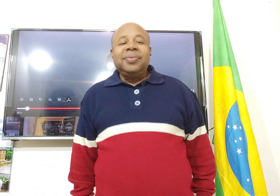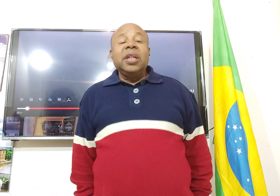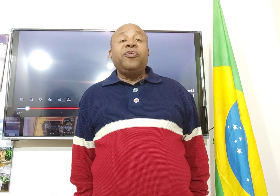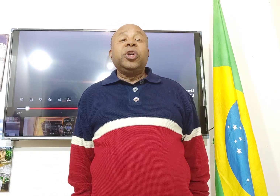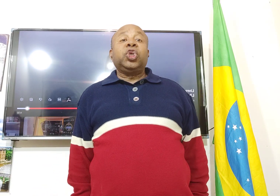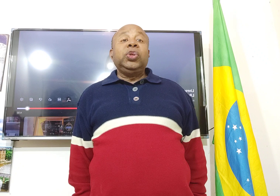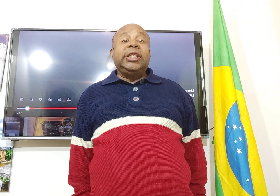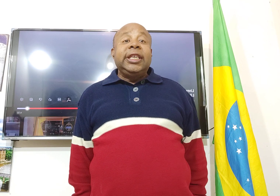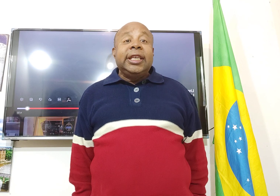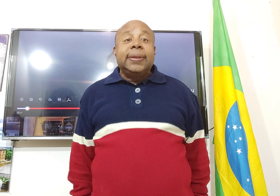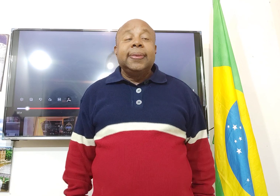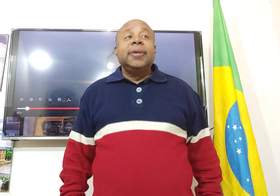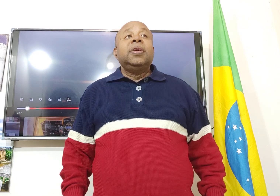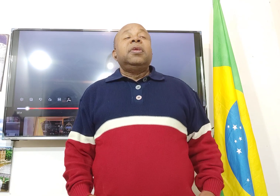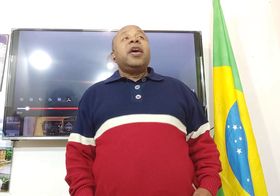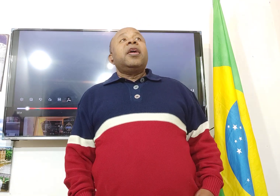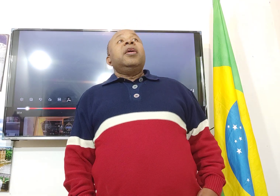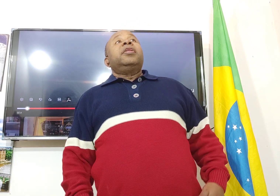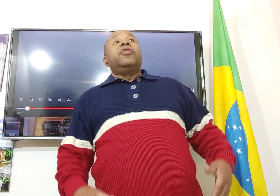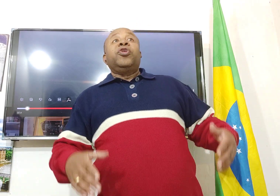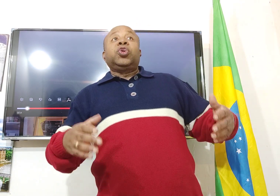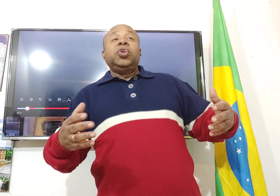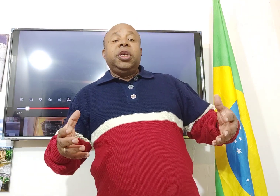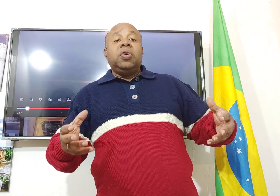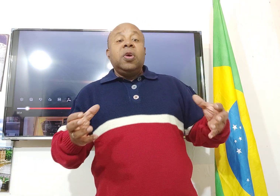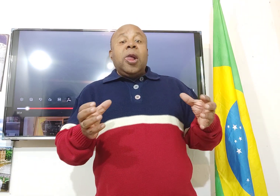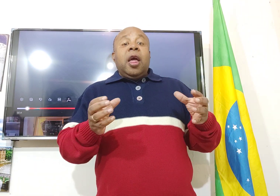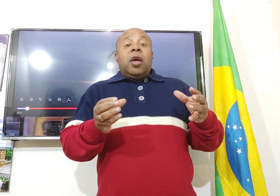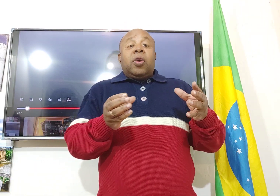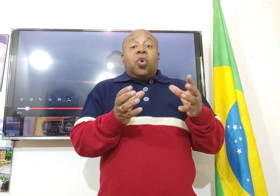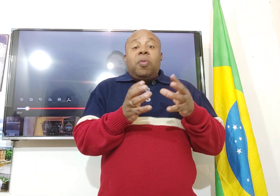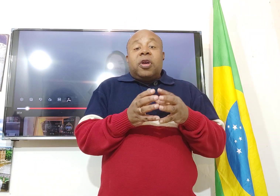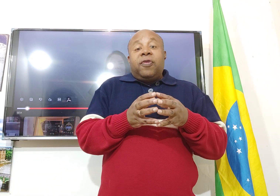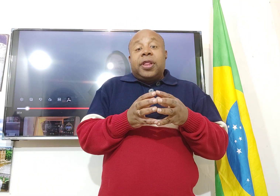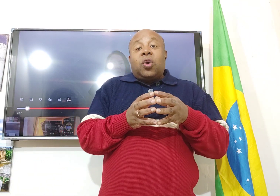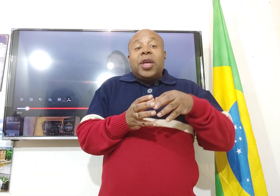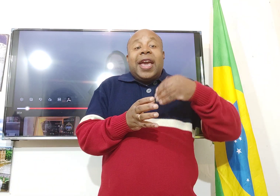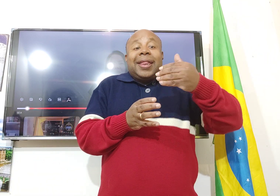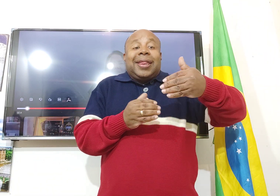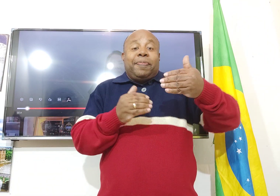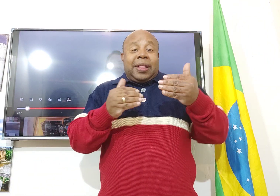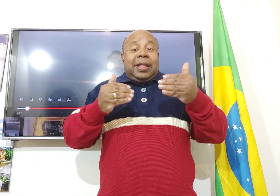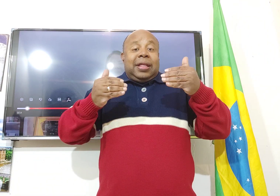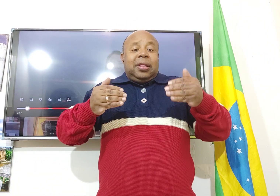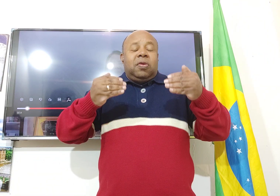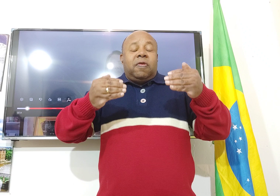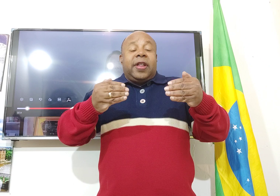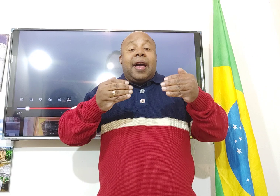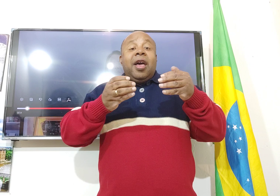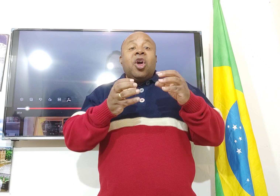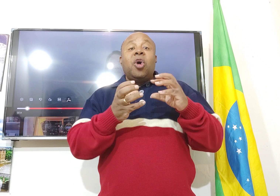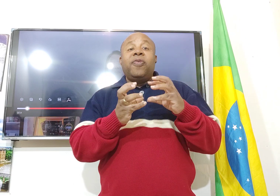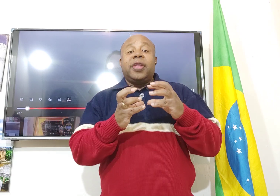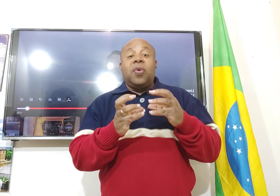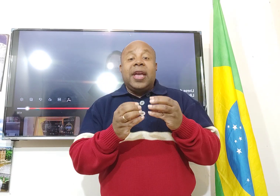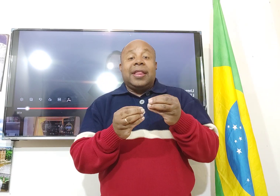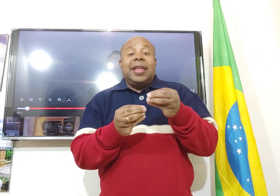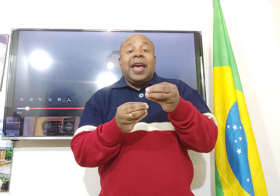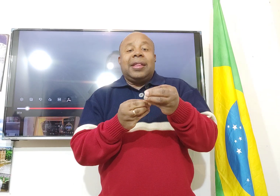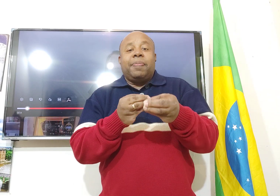Ele foi escondido, né? Então ele foi escondido. Como que você conhece, presta atenção no que eu vou falar, como você conhece essa